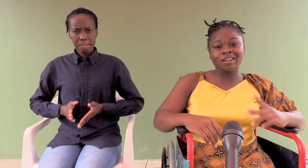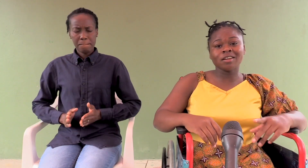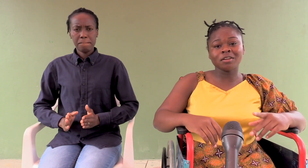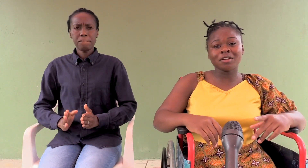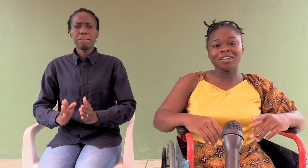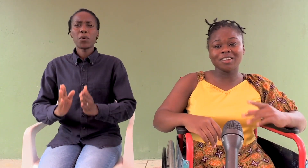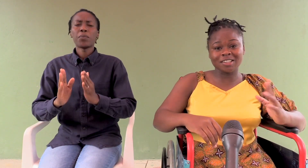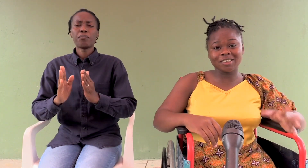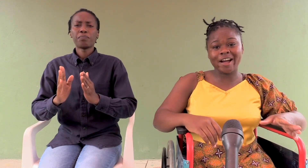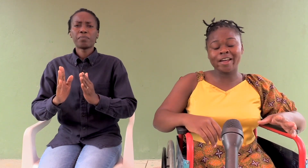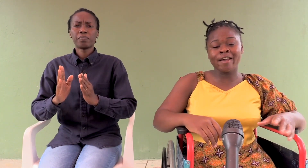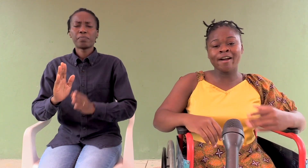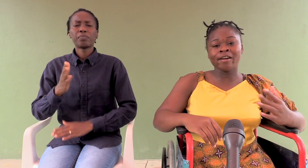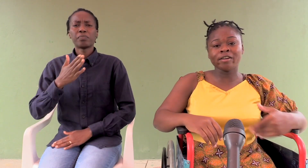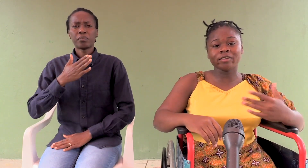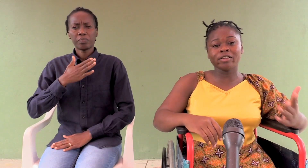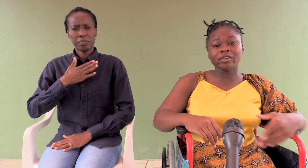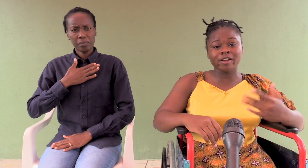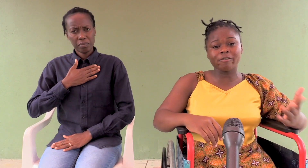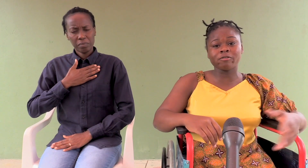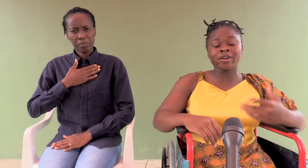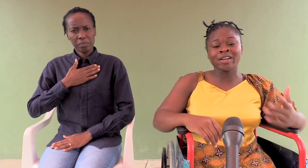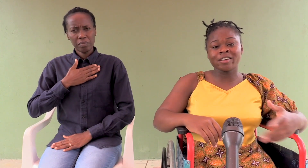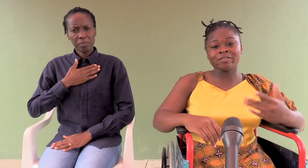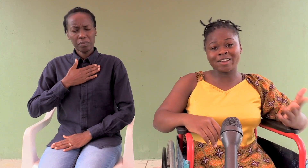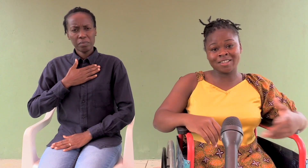Desde lá, eu fui fazendo